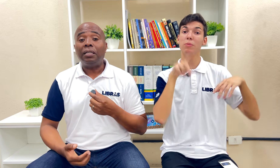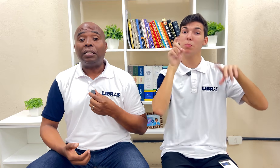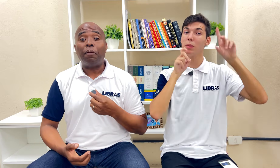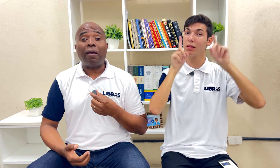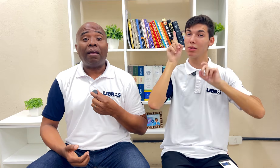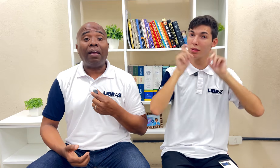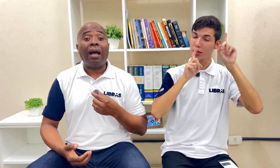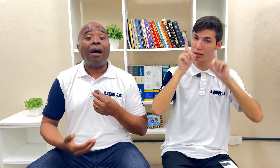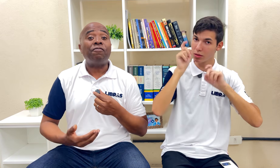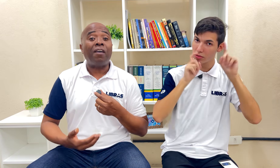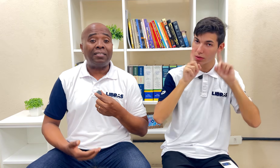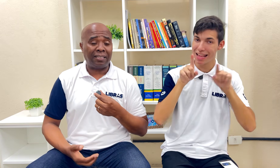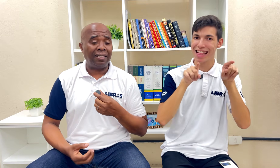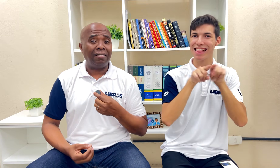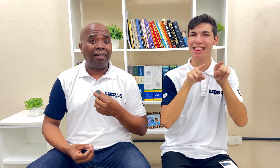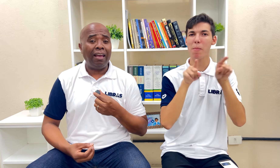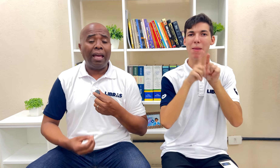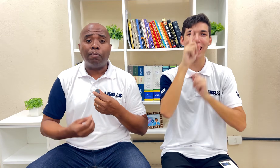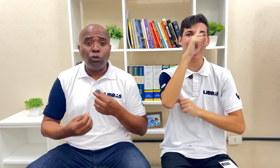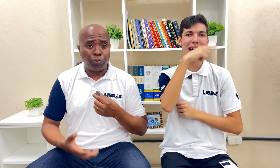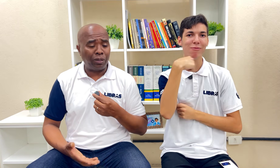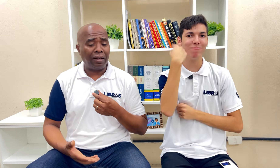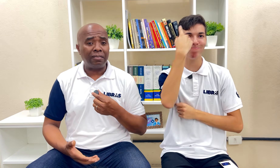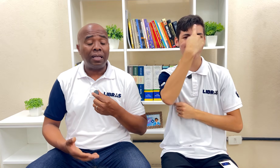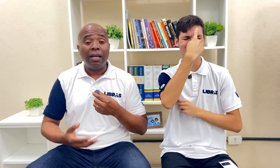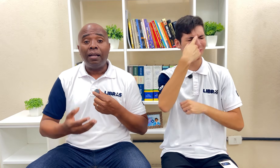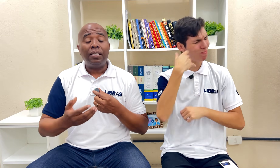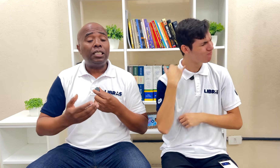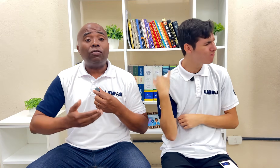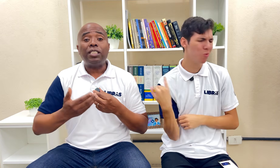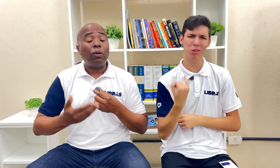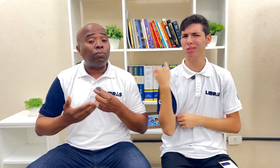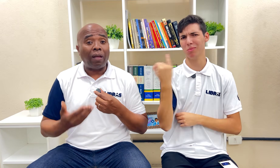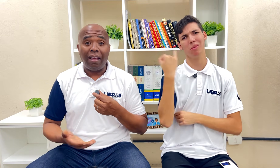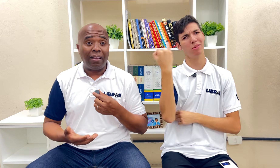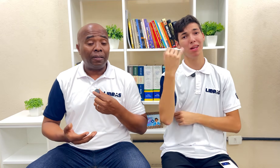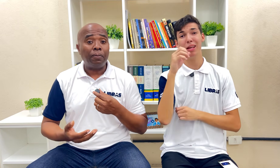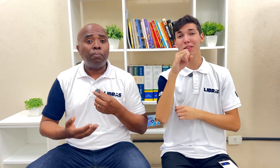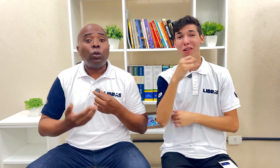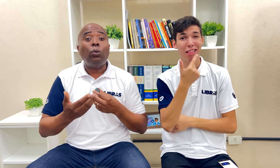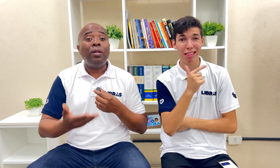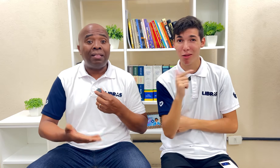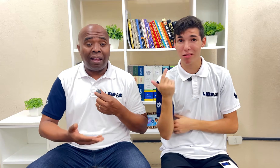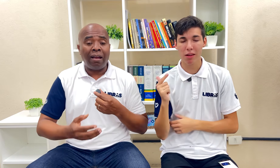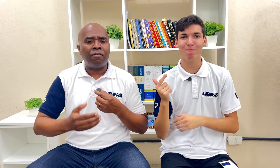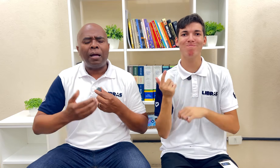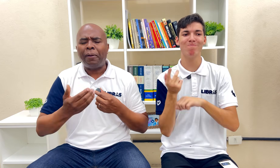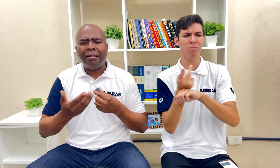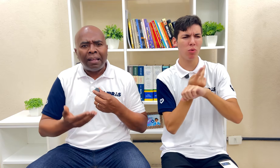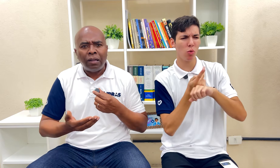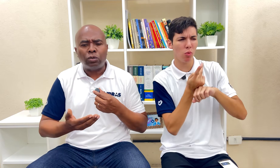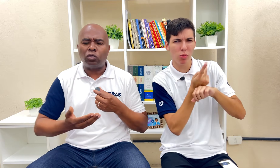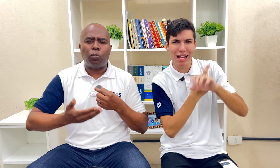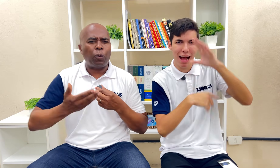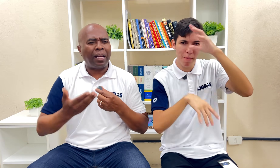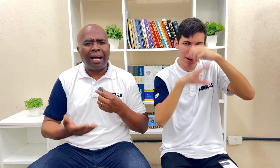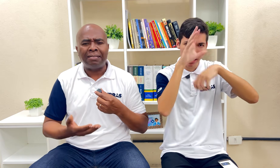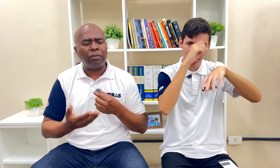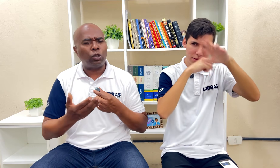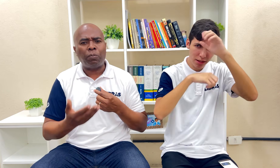e também a face, né? É muito importante. Se você não tem, procure ter, vai aprendendo na sua própria casa, no